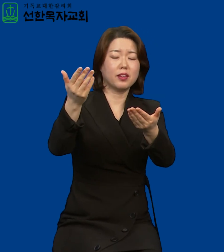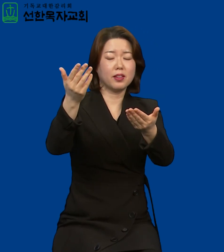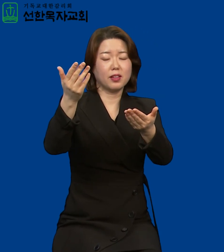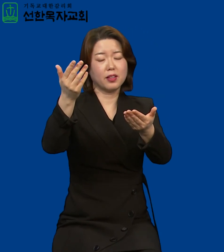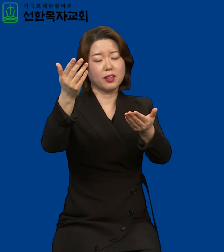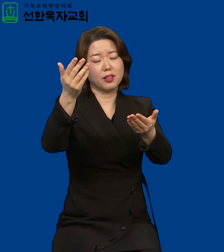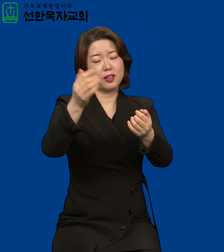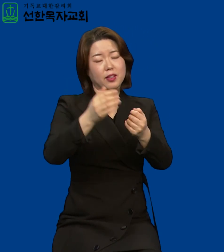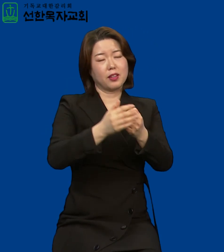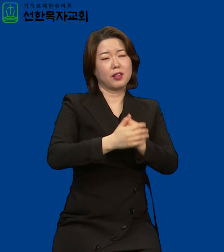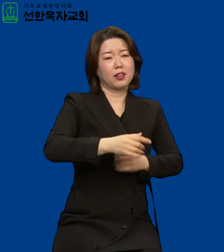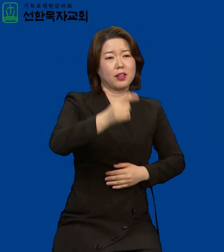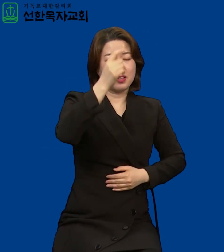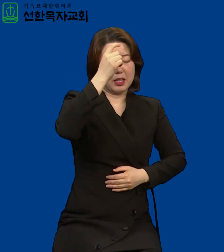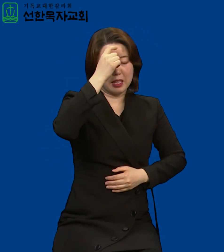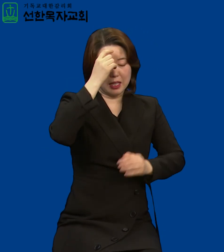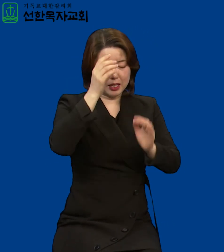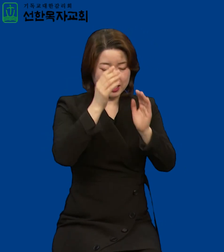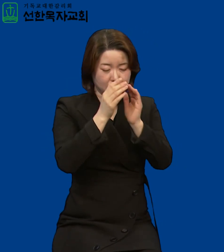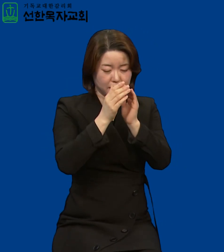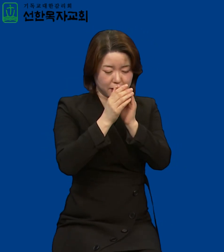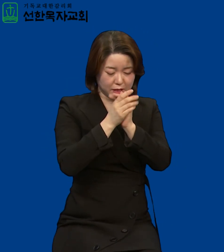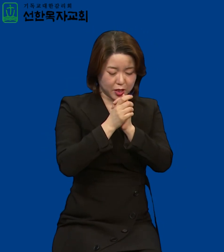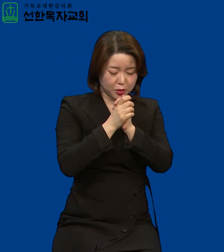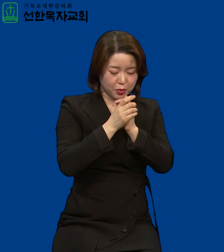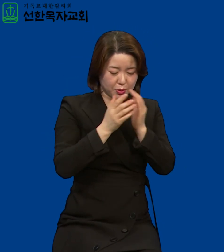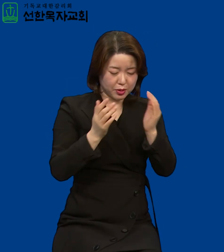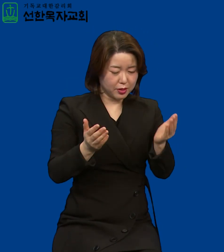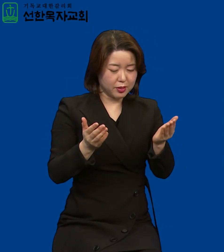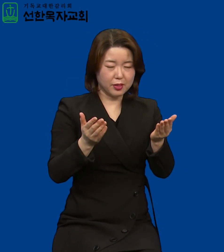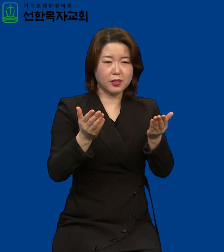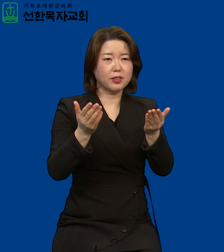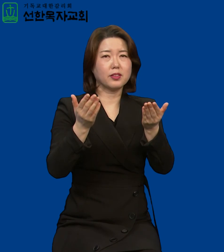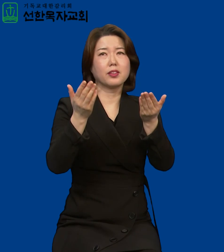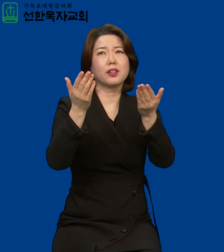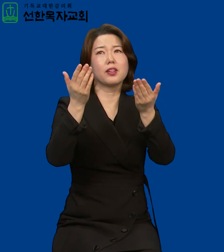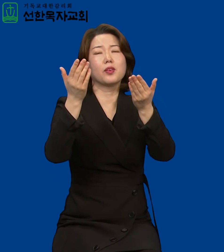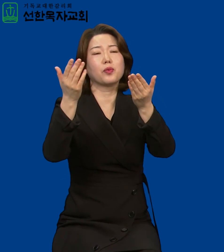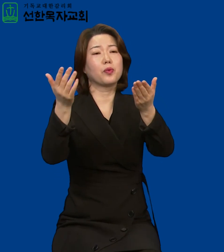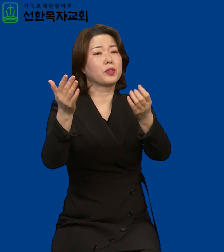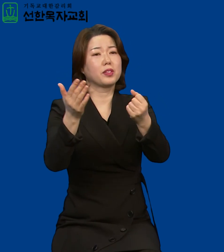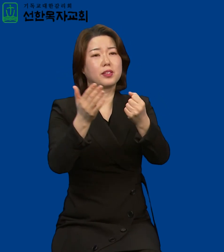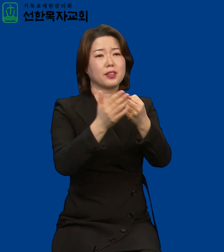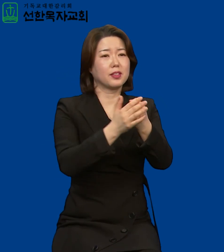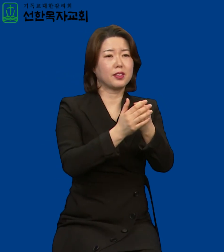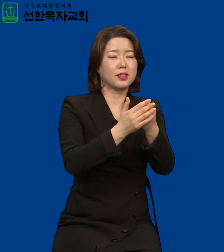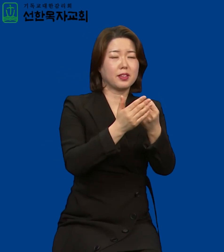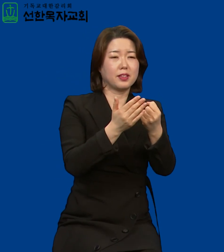기도로 가오